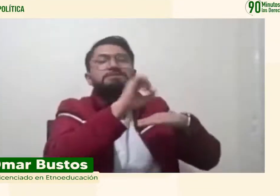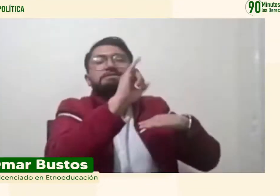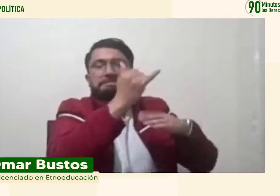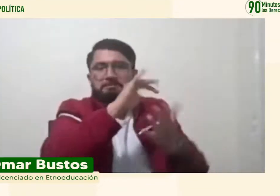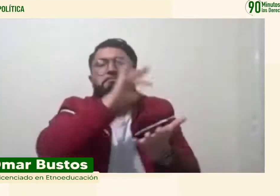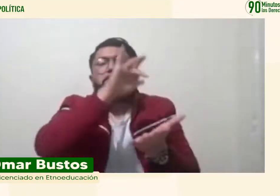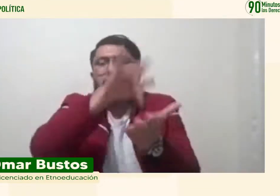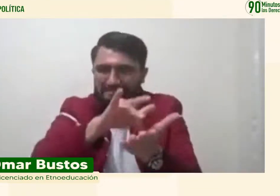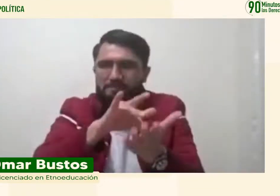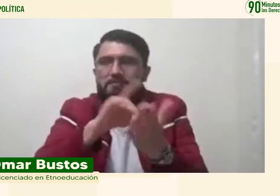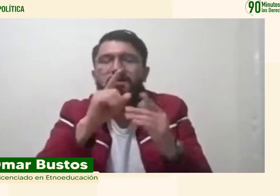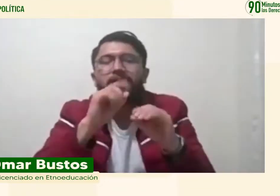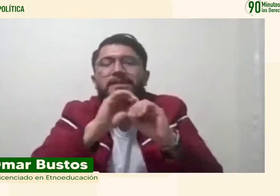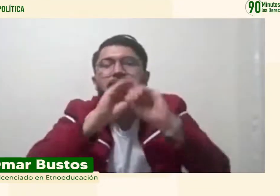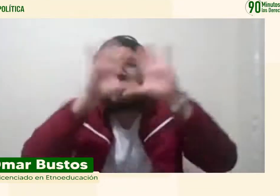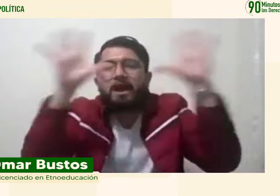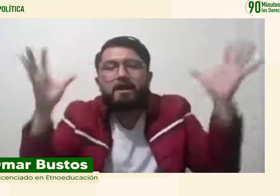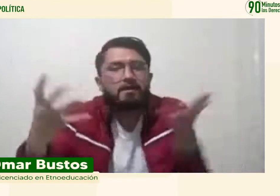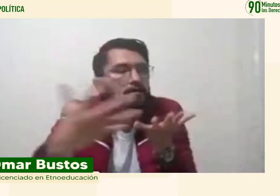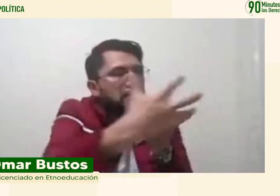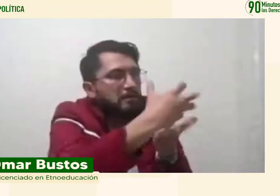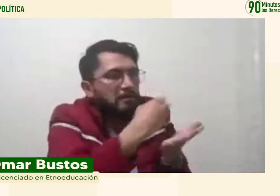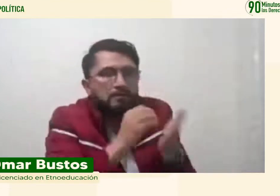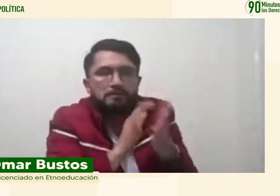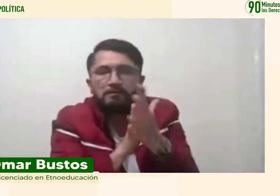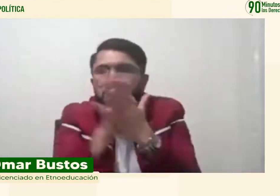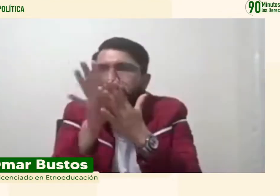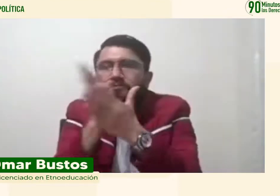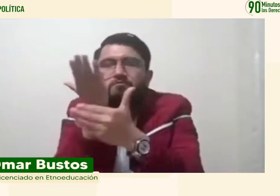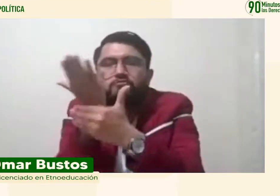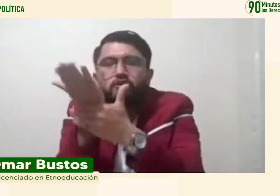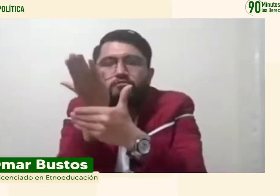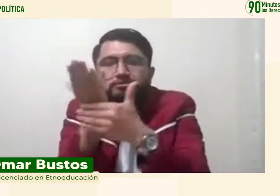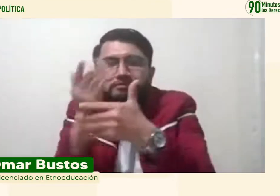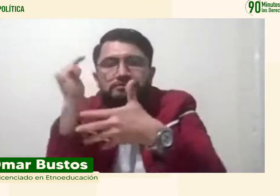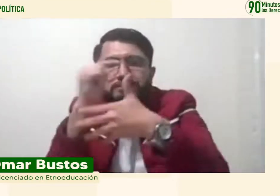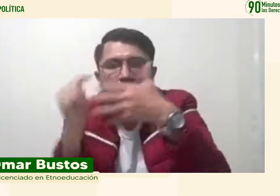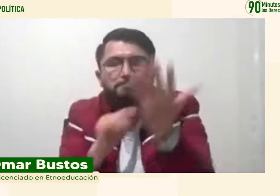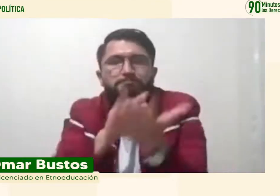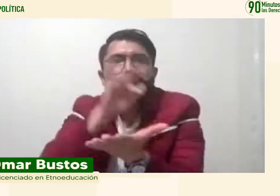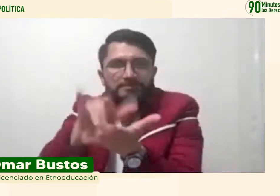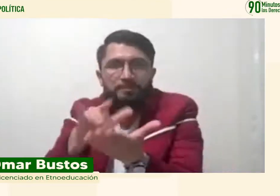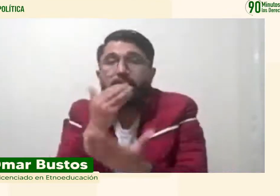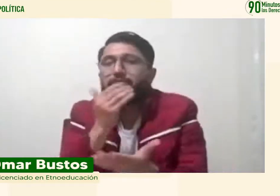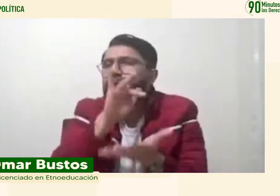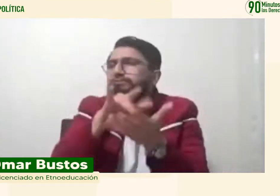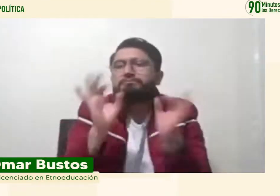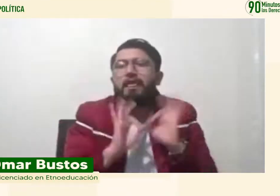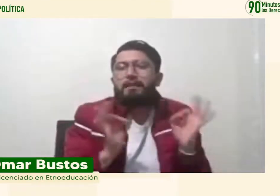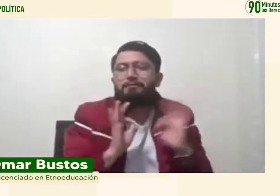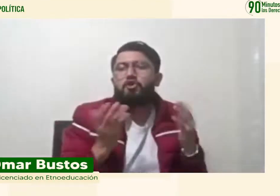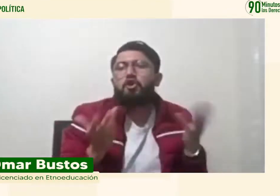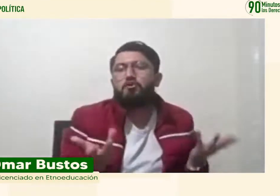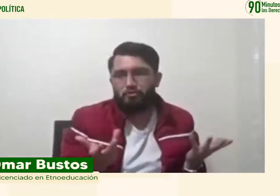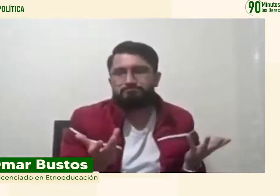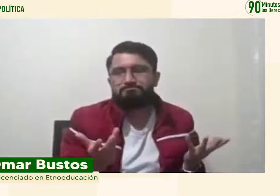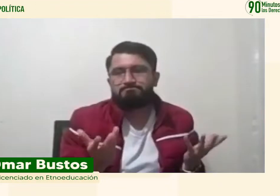confusión al respecto las organizaciones sí si deben participar porque deben dar la información para que el estado lo sepa